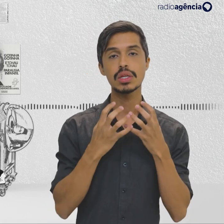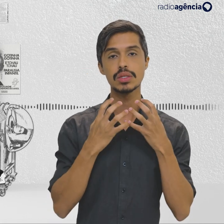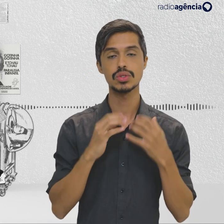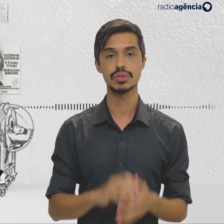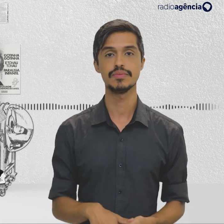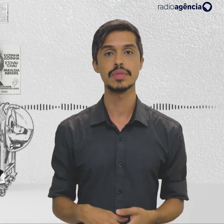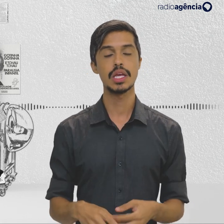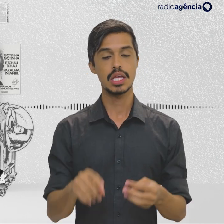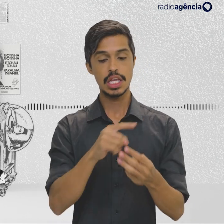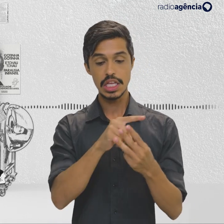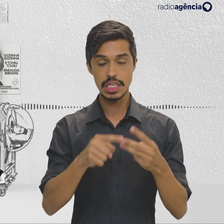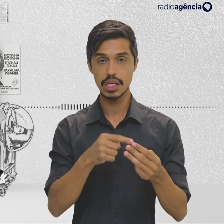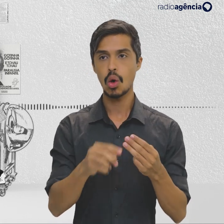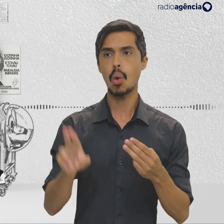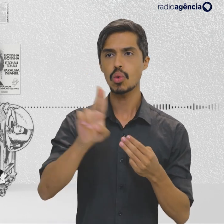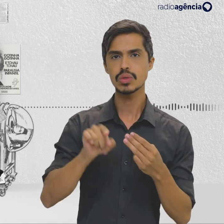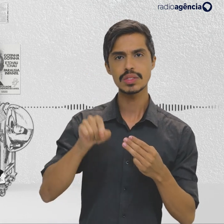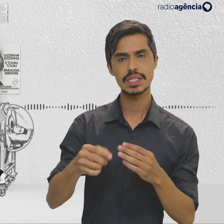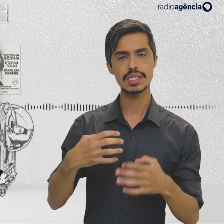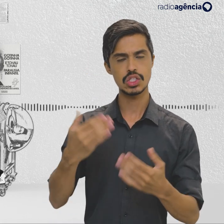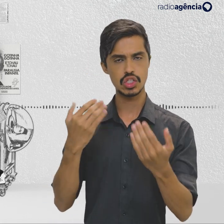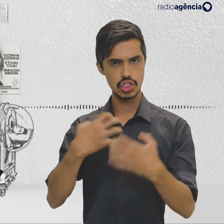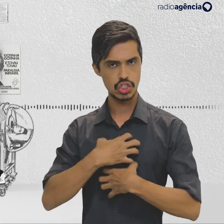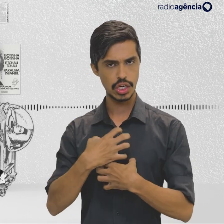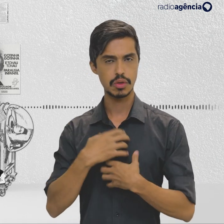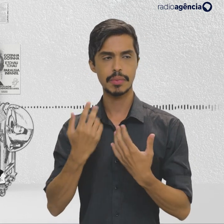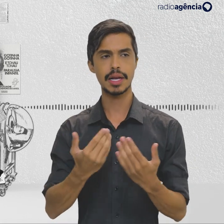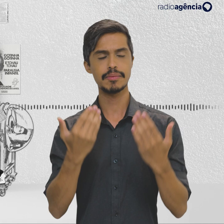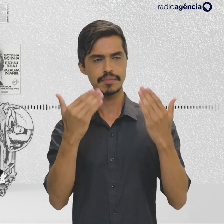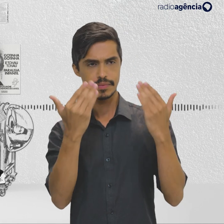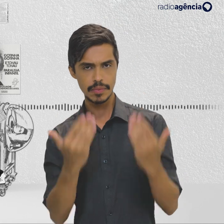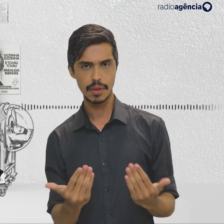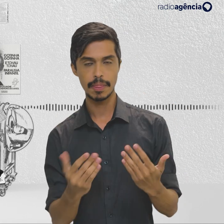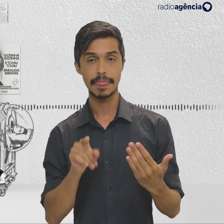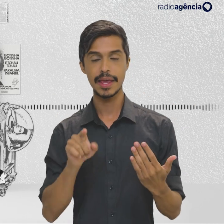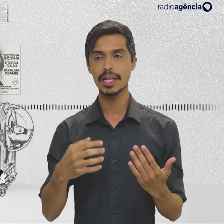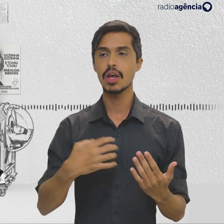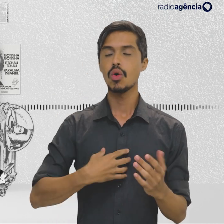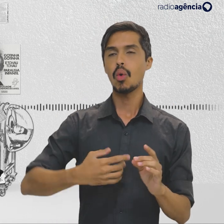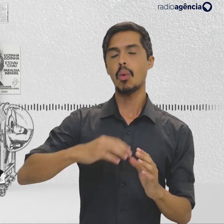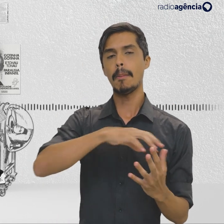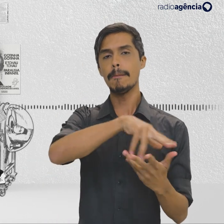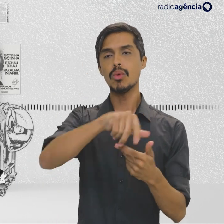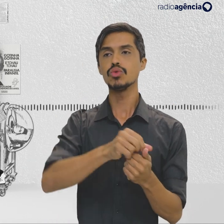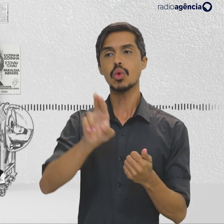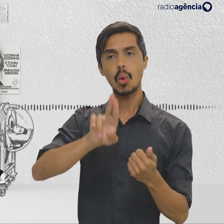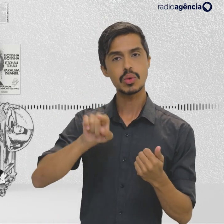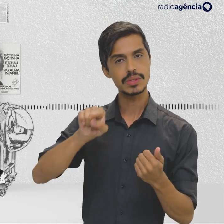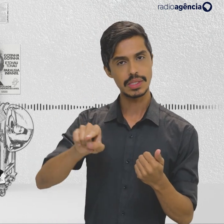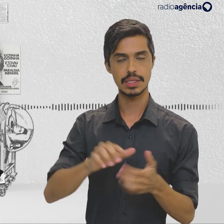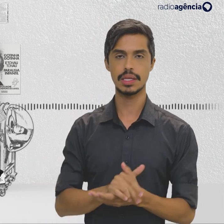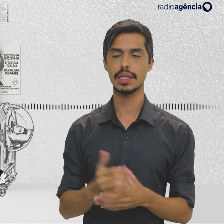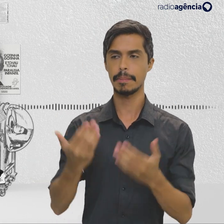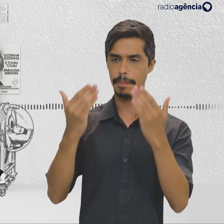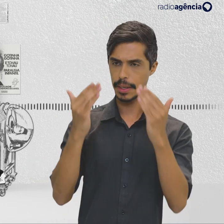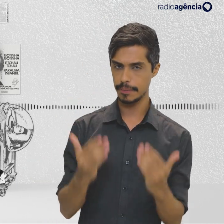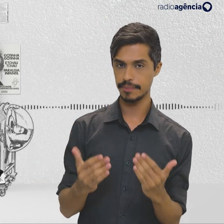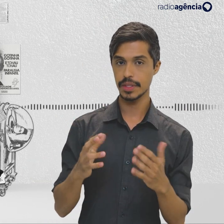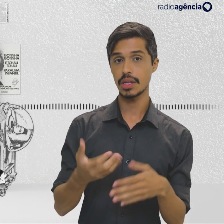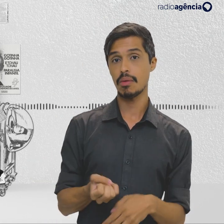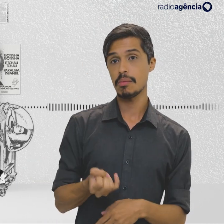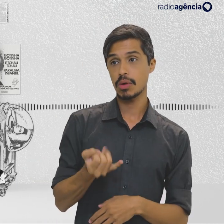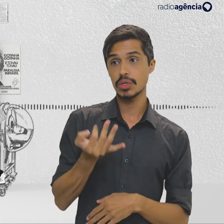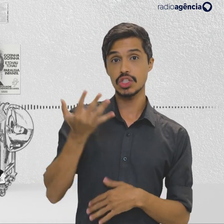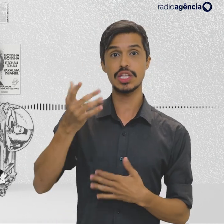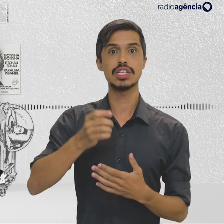é adotado Praticamente em todo o planeta com décadas de uso Por isso ele é um medidor Mundial importante então essa